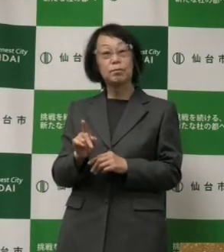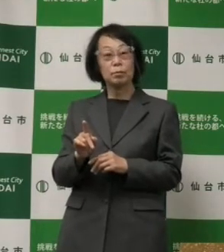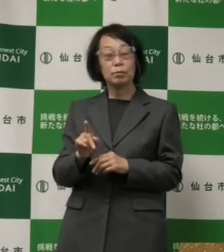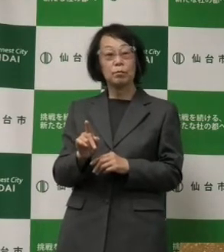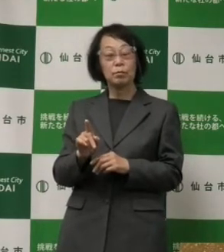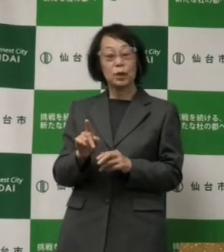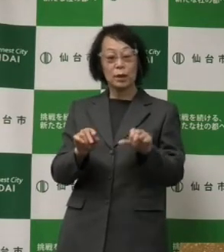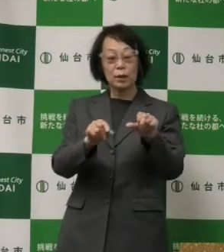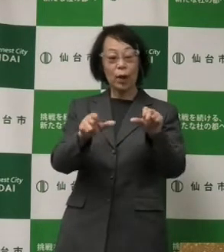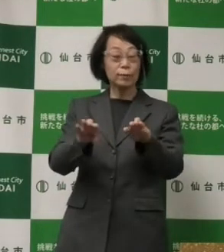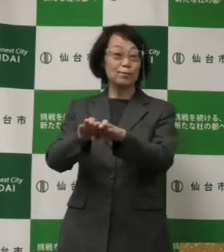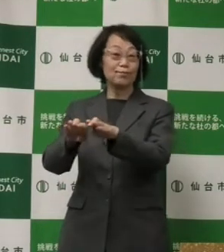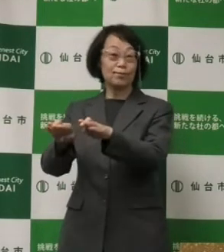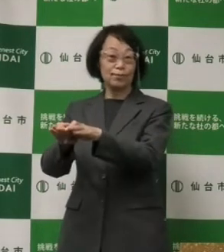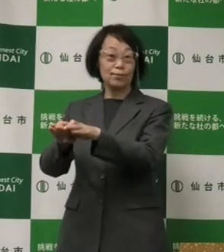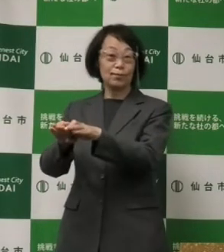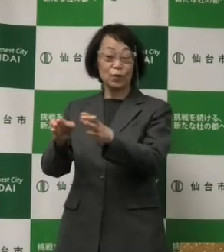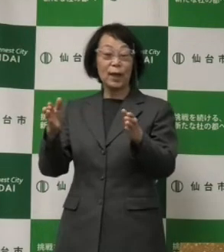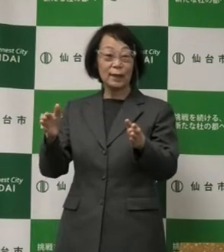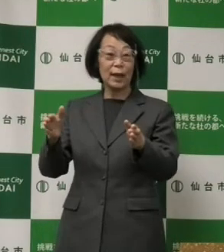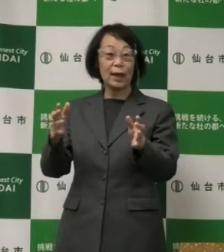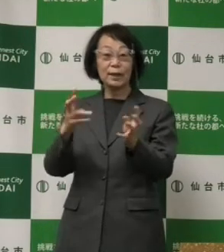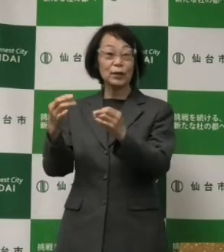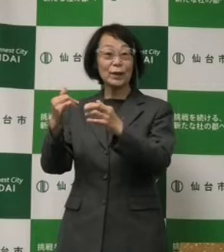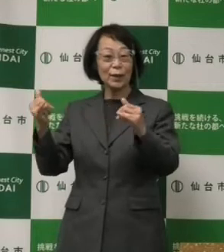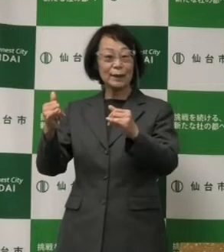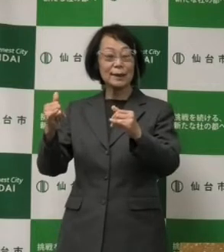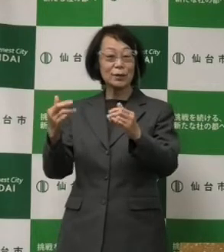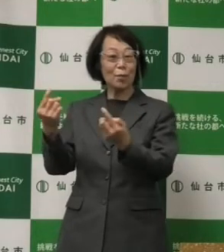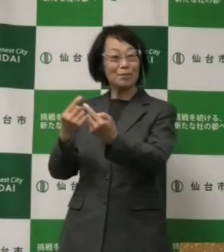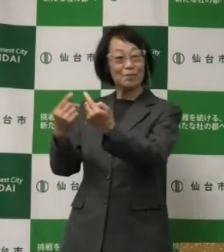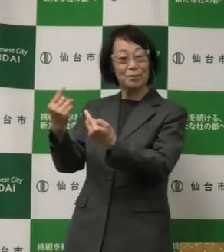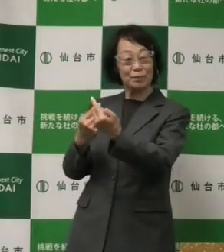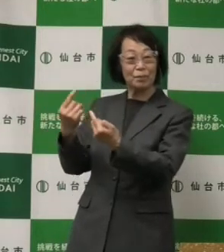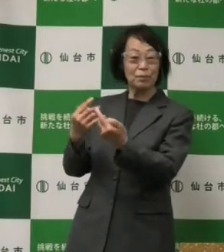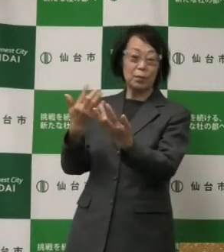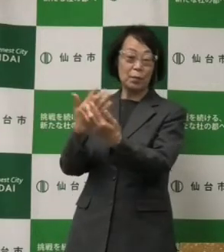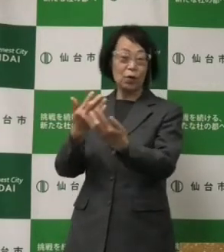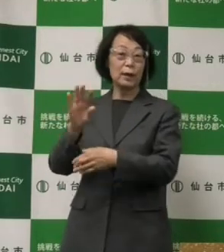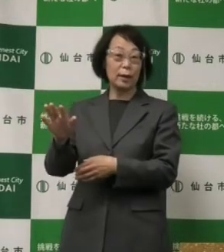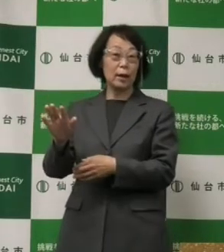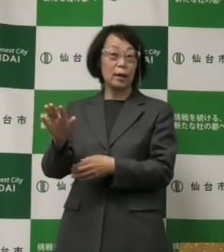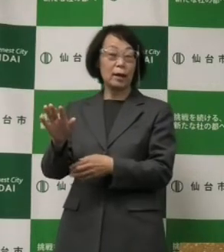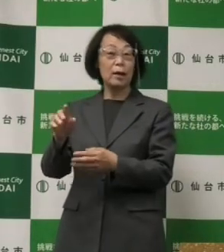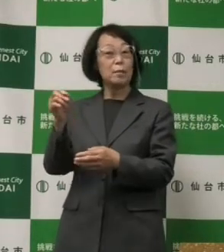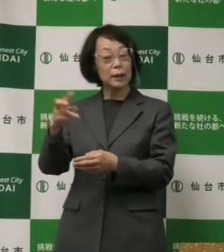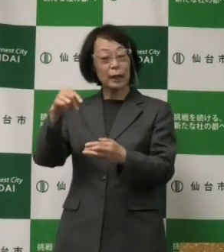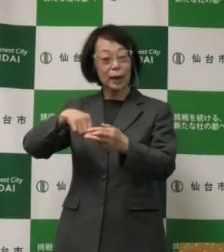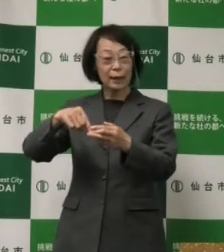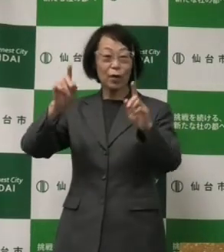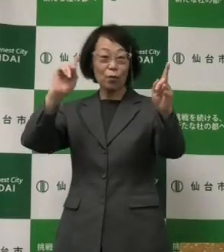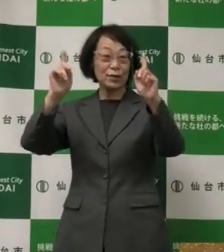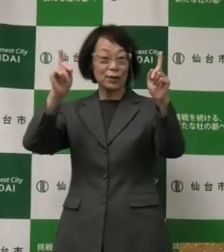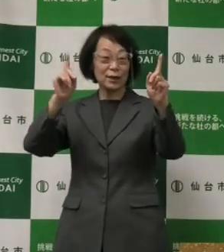ゴールデンウィークで多くの方々の往来もあった、そしてまたいくつかお祭りなども戻って